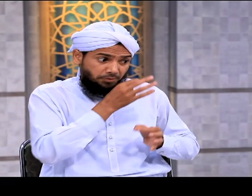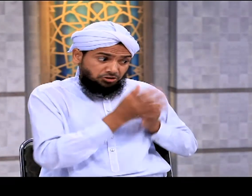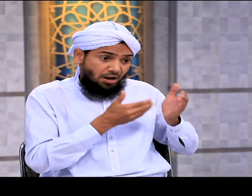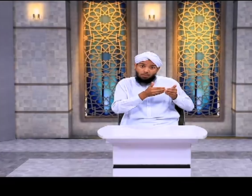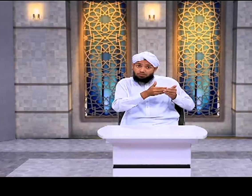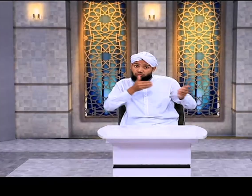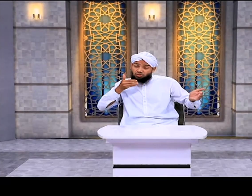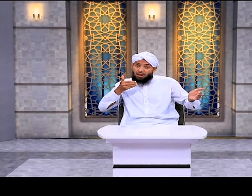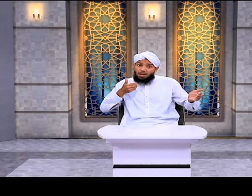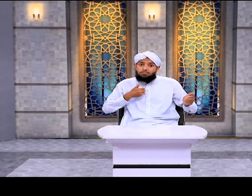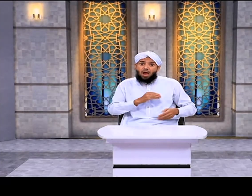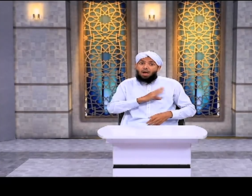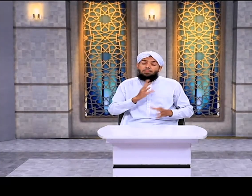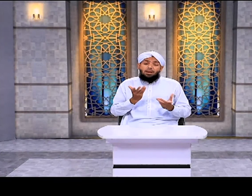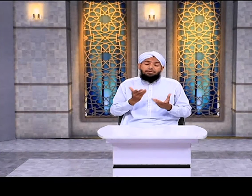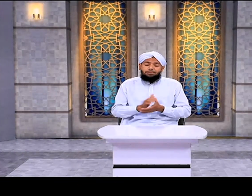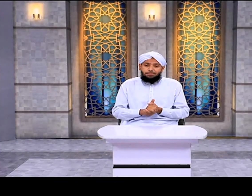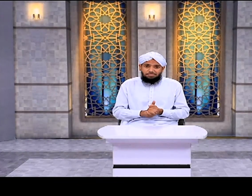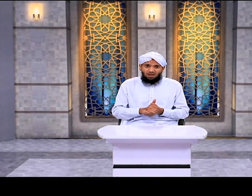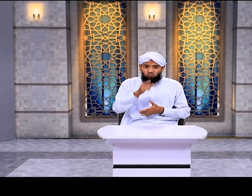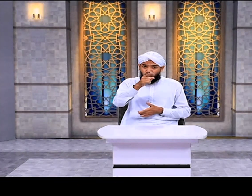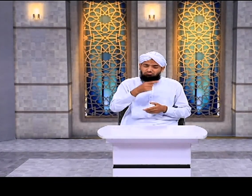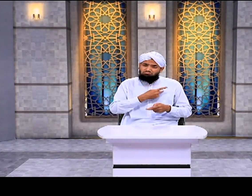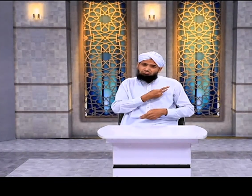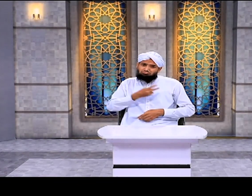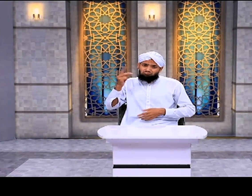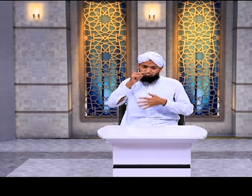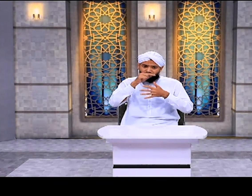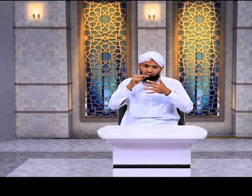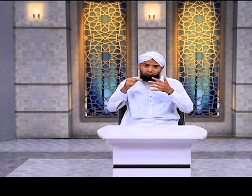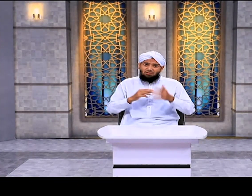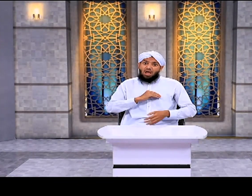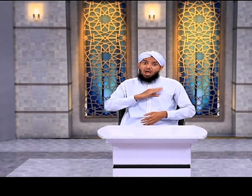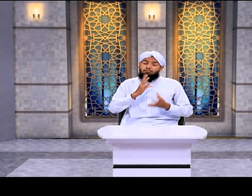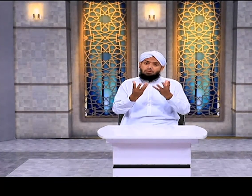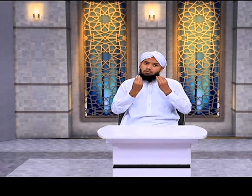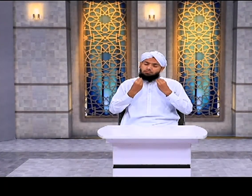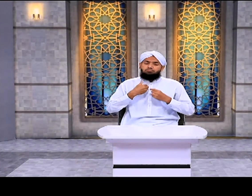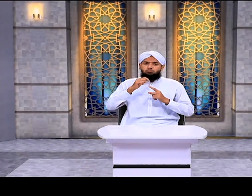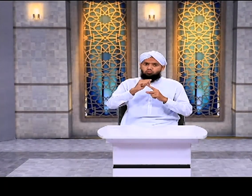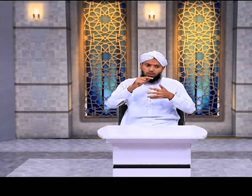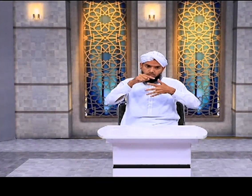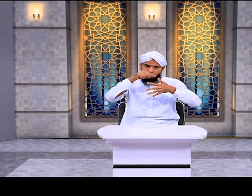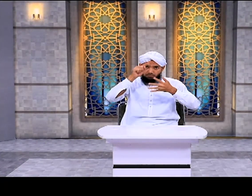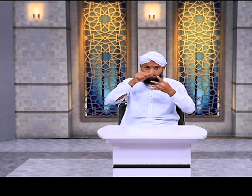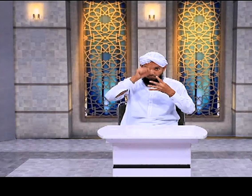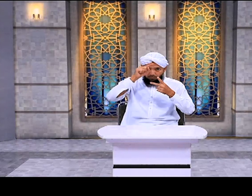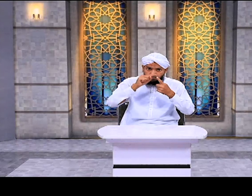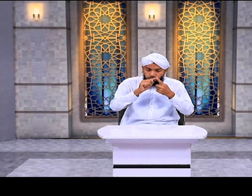انہیں باقاعدہ اپنی زندگی کا حصہ بنائیں گے انشاءاللہ الکریم۔ نمبر 1، جہنم سے چھٹکارے